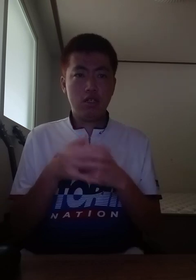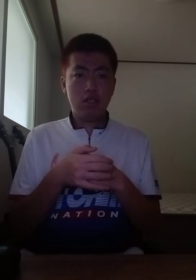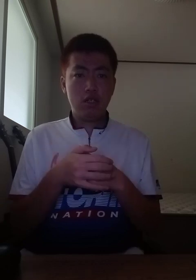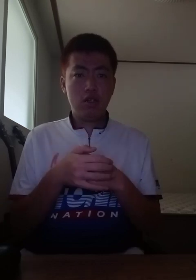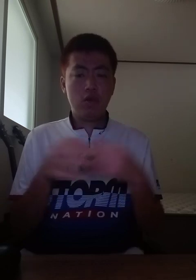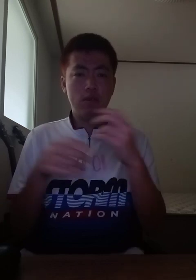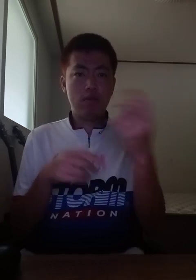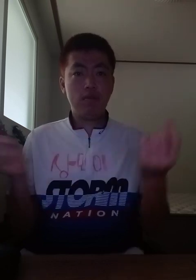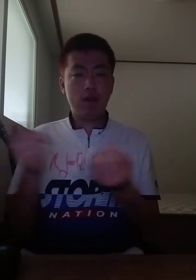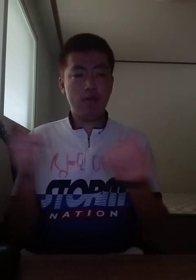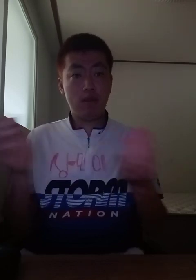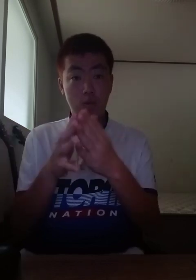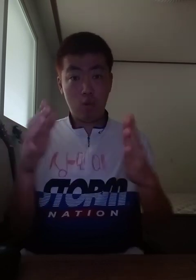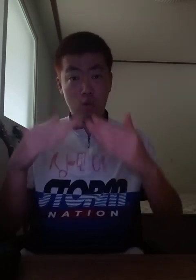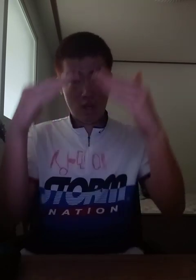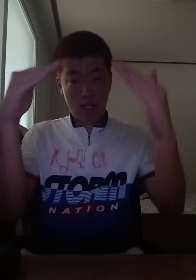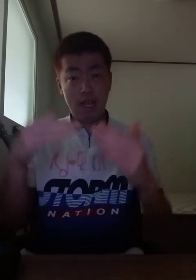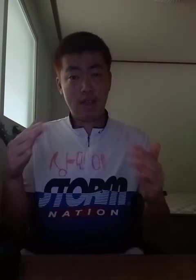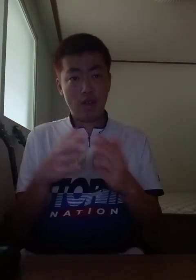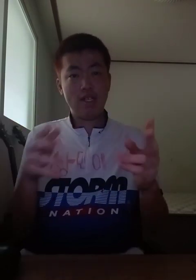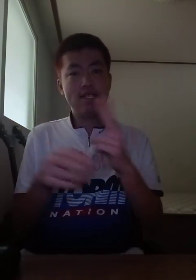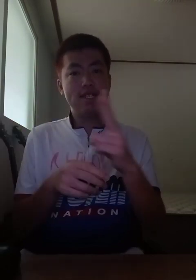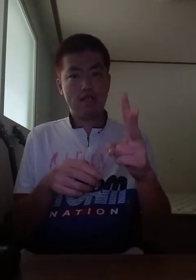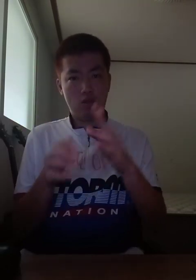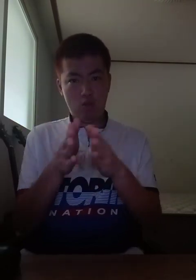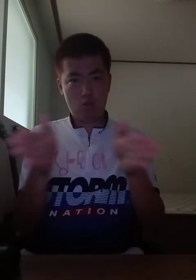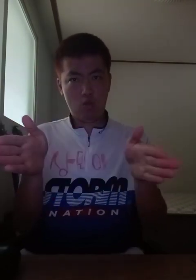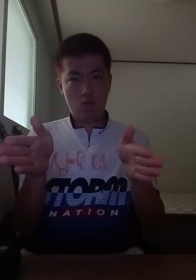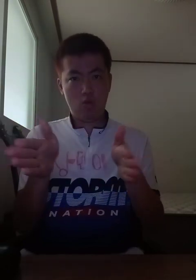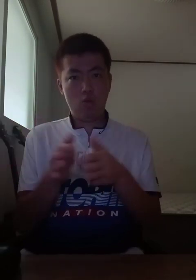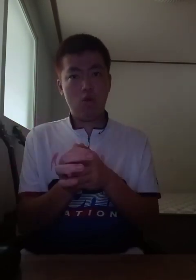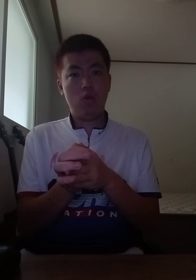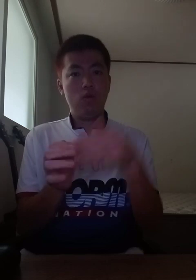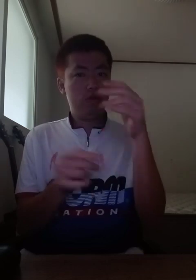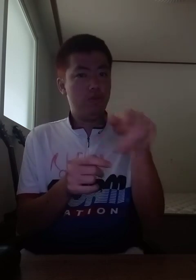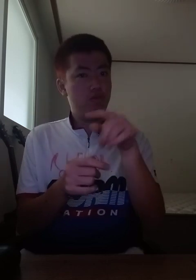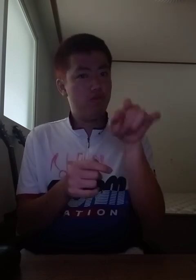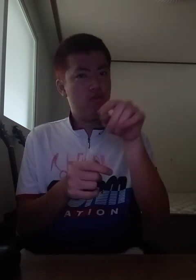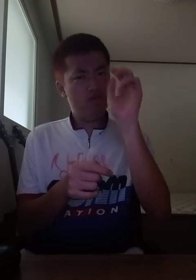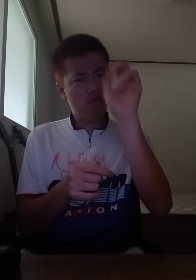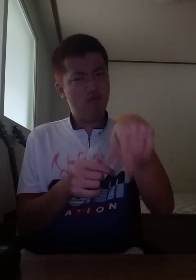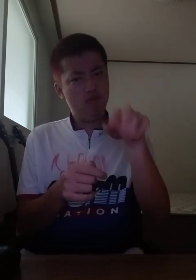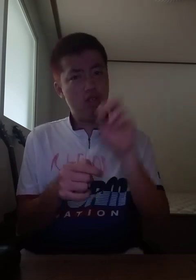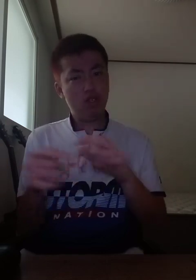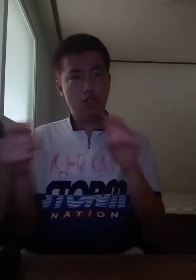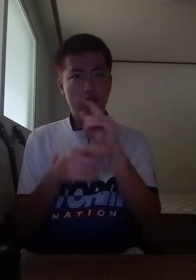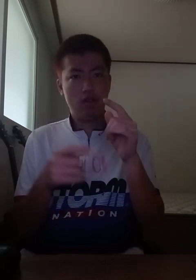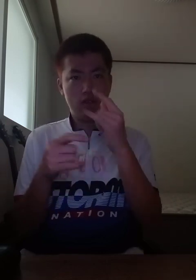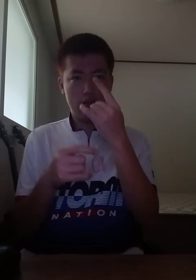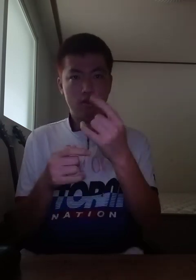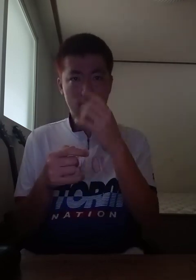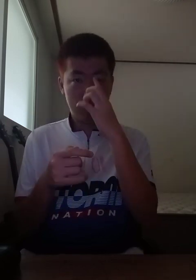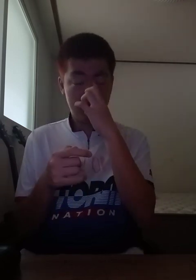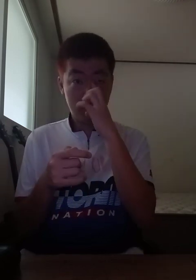오피스텔 건물과 폐건물 옥상 사이 거리는 20여 미터 정도인데 실제 쓰레기 투기가 이루어지고 있는지 지켜봤습니다. 밤늦은